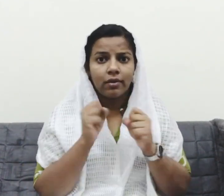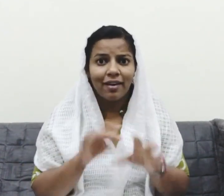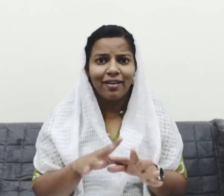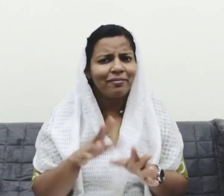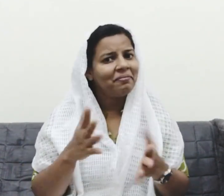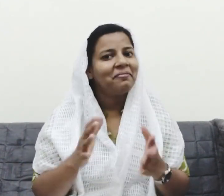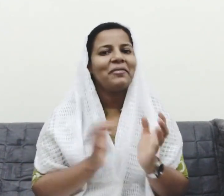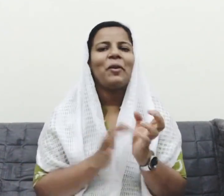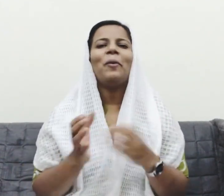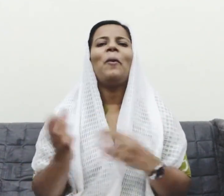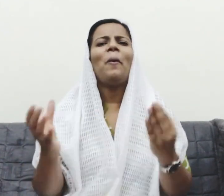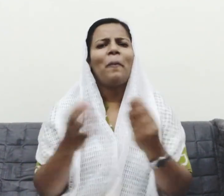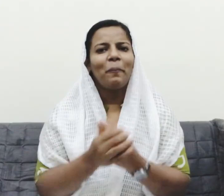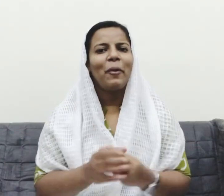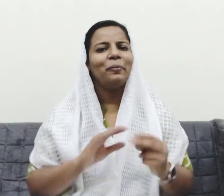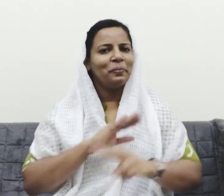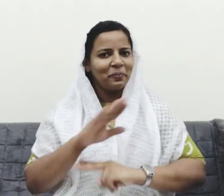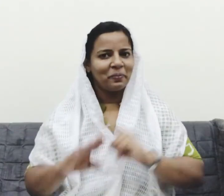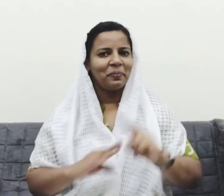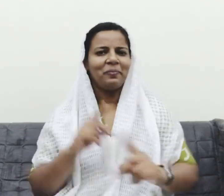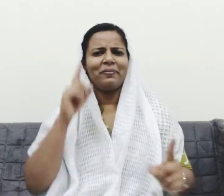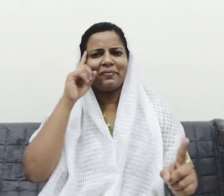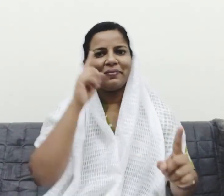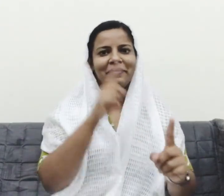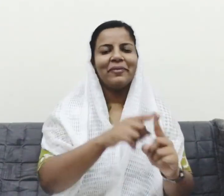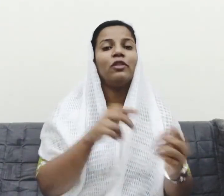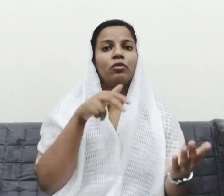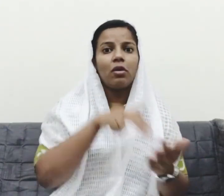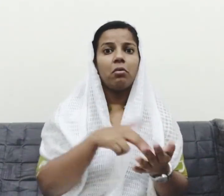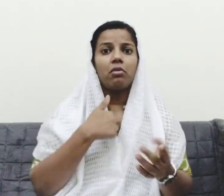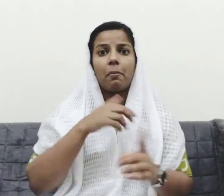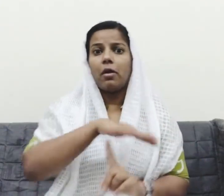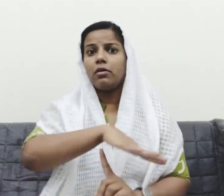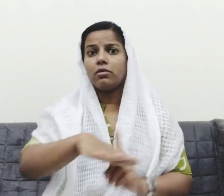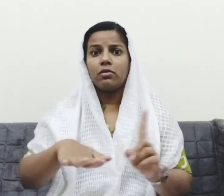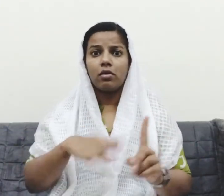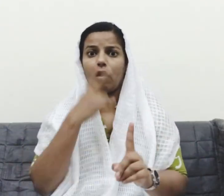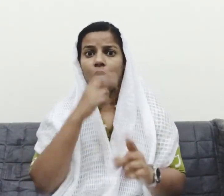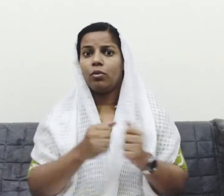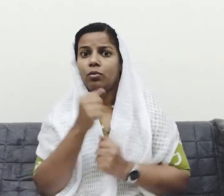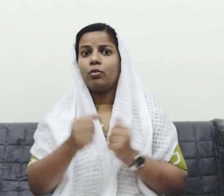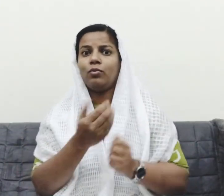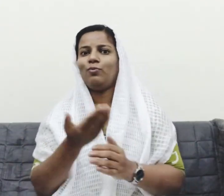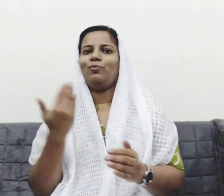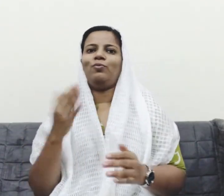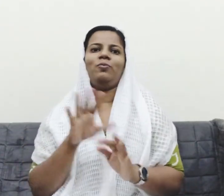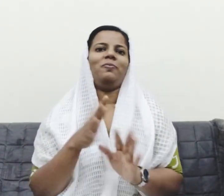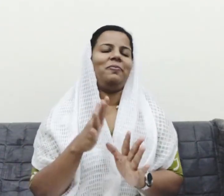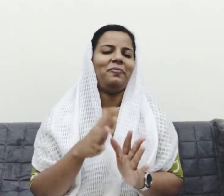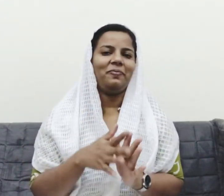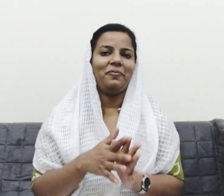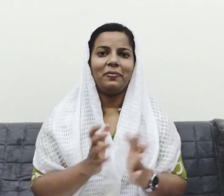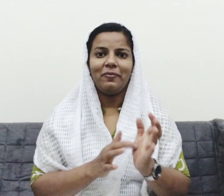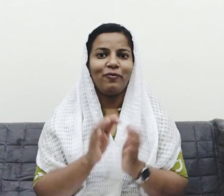പറഞ്ഞ കർത്താവ് നമ്മളെ വാഗ്ദത്തത്തിലെത്തിക്കും, പക്ഷെ പോകുന്ന വഴി സാഹചര്യം കണ്ട് നമ്മൾ പിന്മാറിപ്പോകരുത്. ഇതാ ഇവിടെ പറ്റുന്നത്. വാഗ്ദത്തം